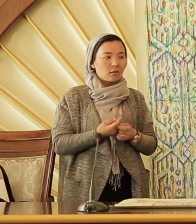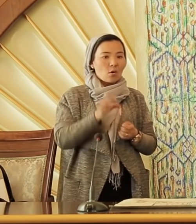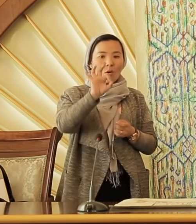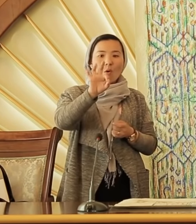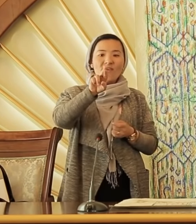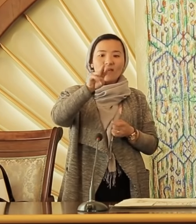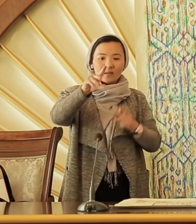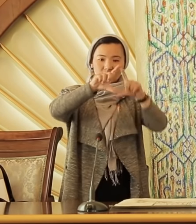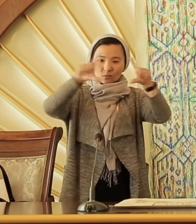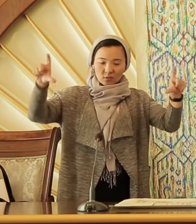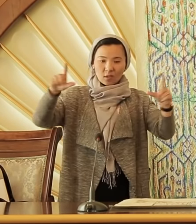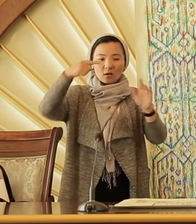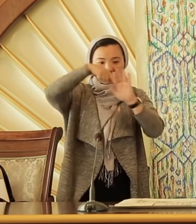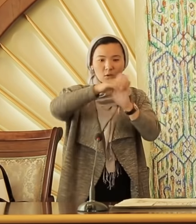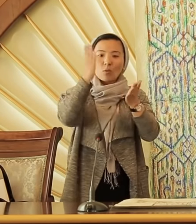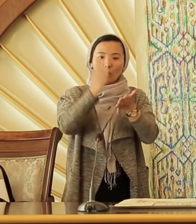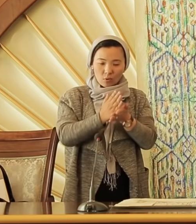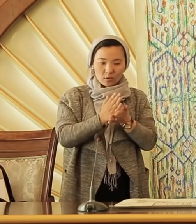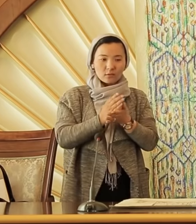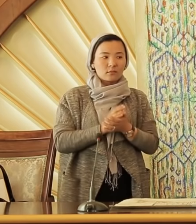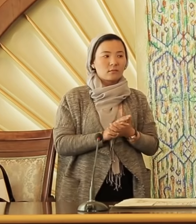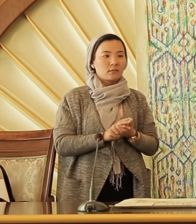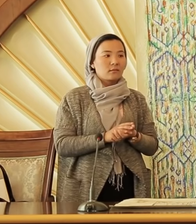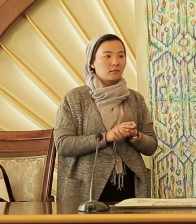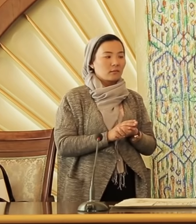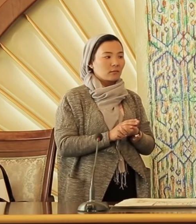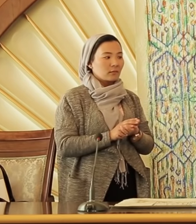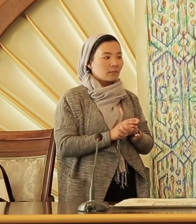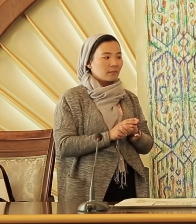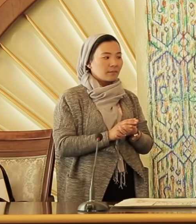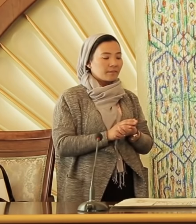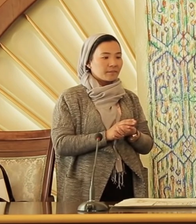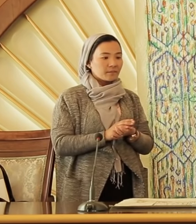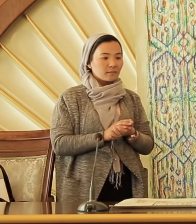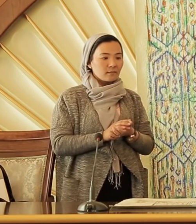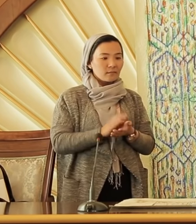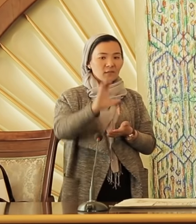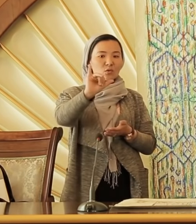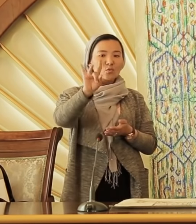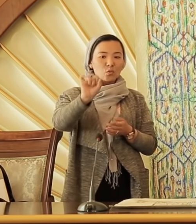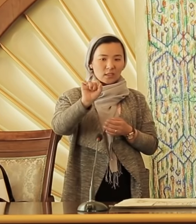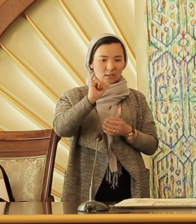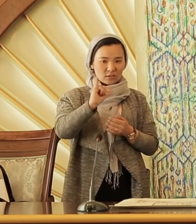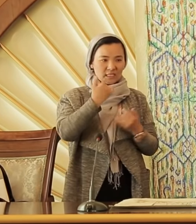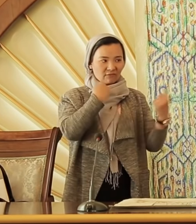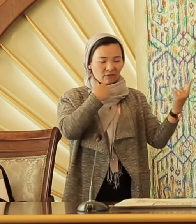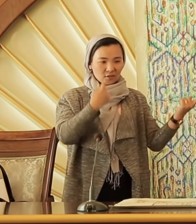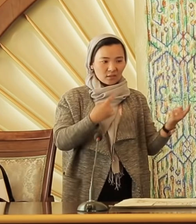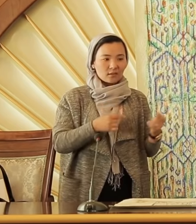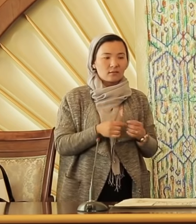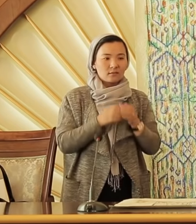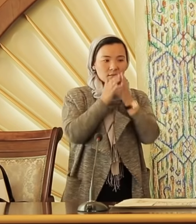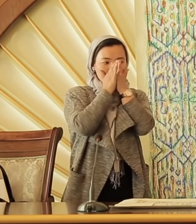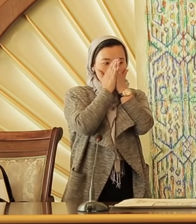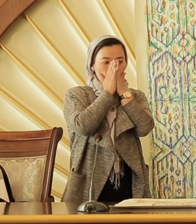Oyatda karima bor. Alayha tisata ashar degan oyat bor. Lestakin allazina utul kitob va lazdallazina amanu imonan